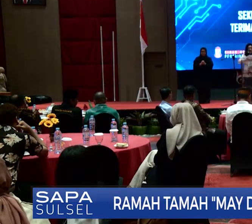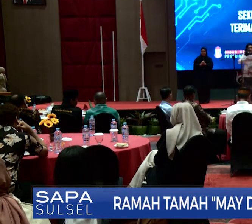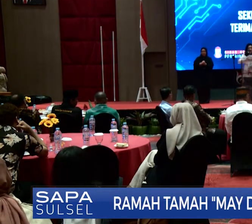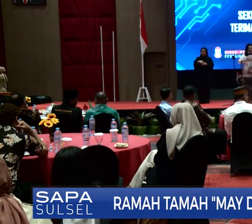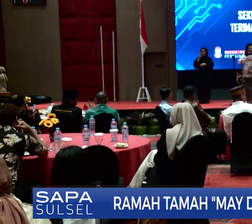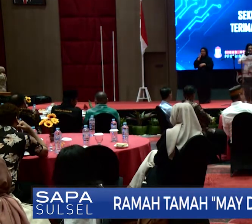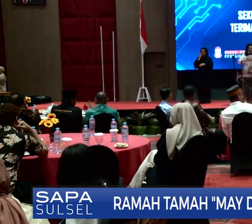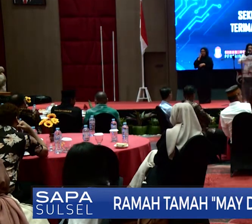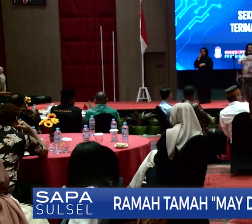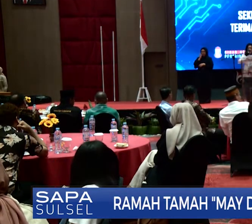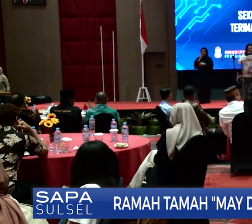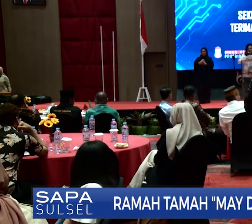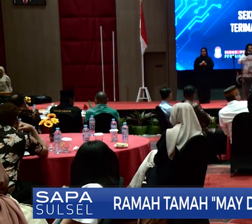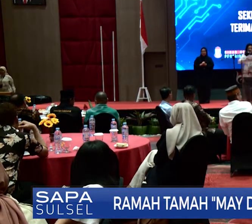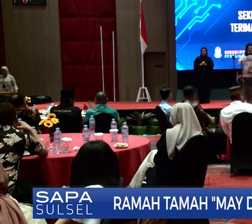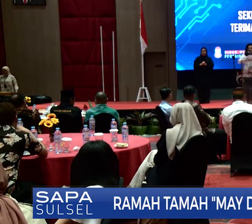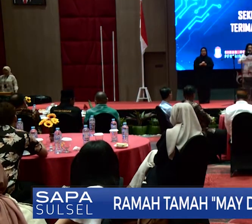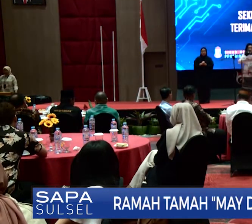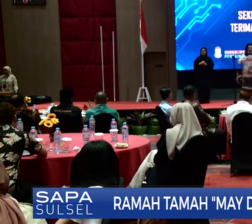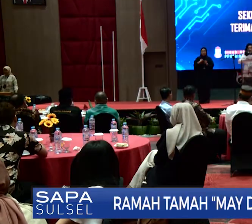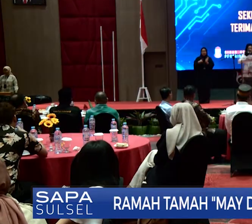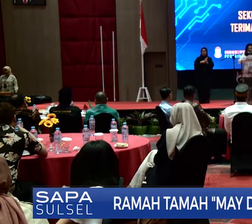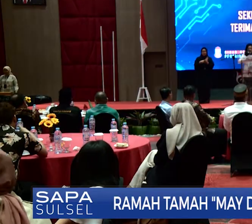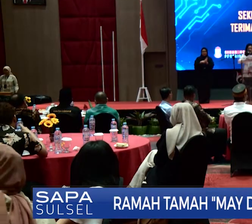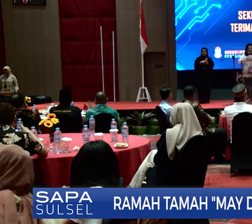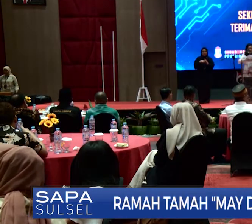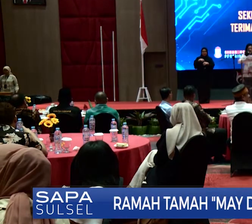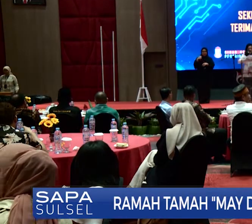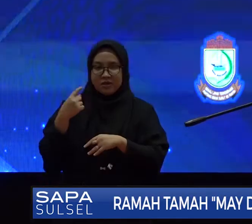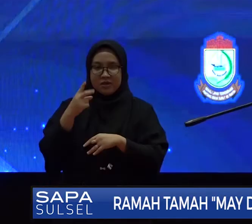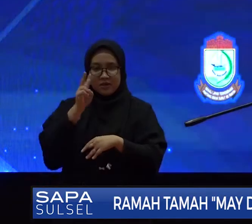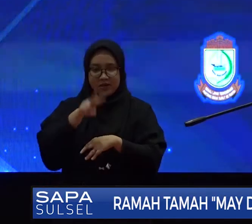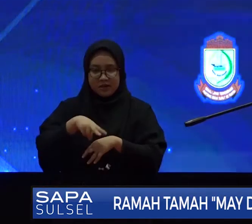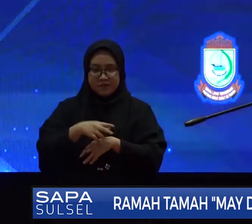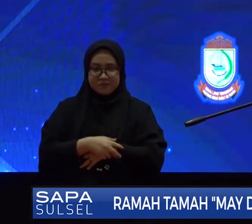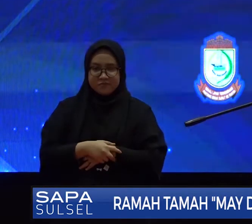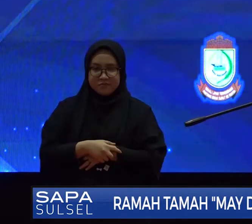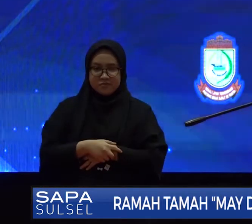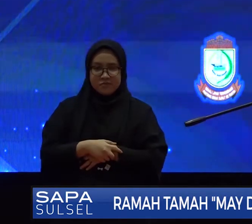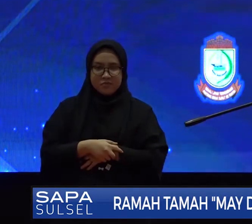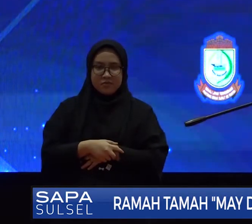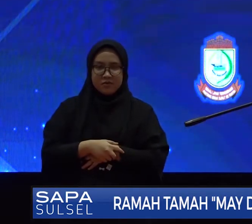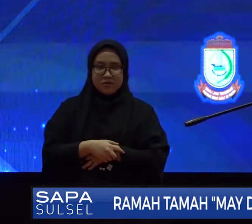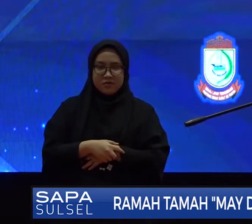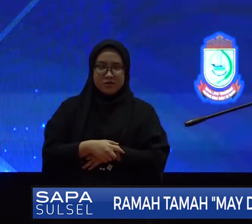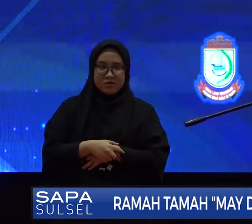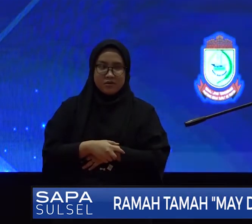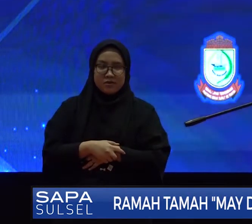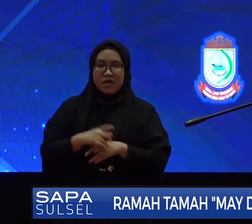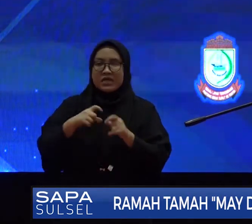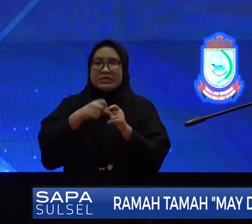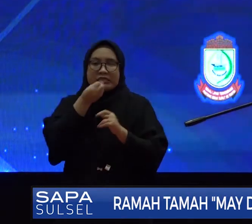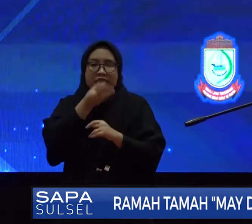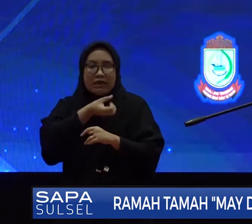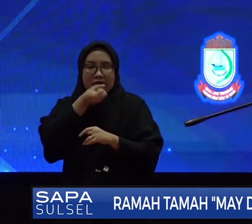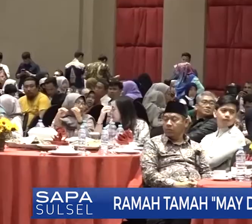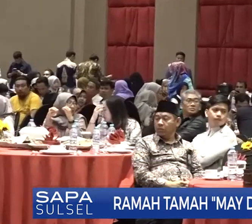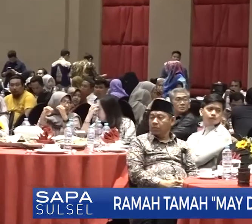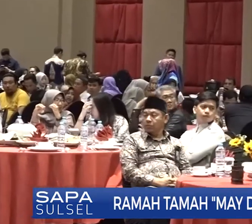Mohon maaf bila ada hal yang khilaf dan sekali lagi arahan petunjuk dan saran dari Bapak